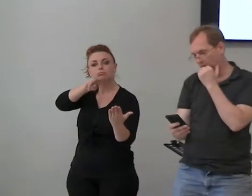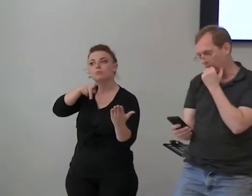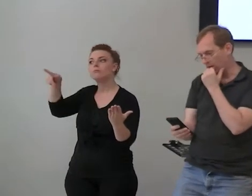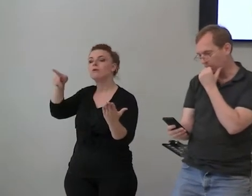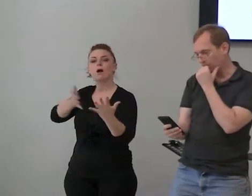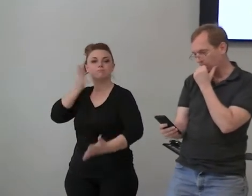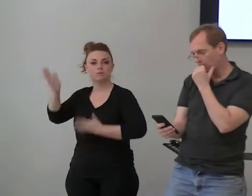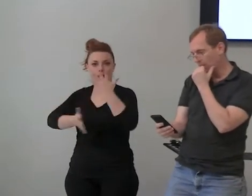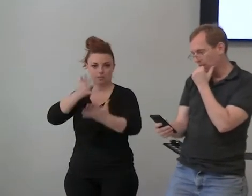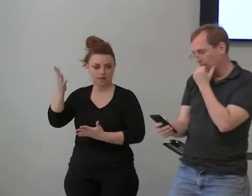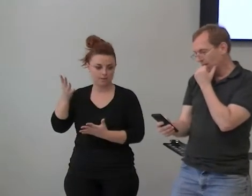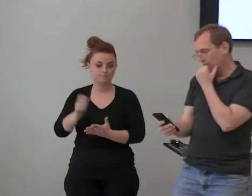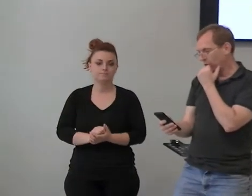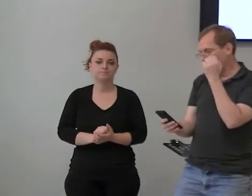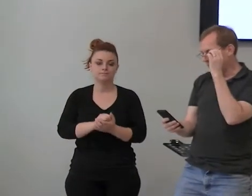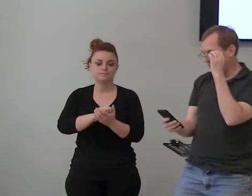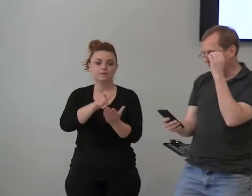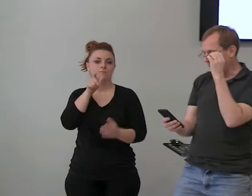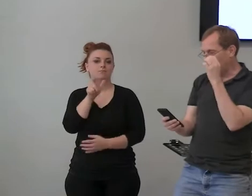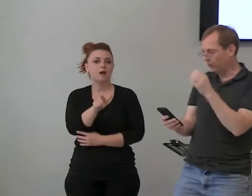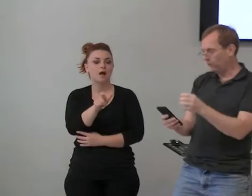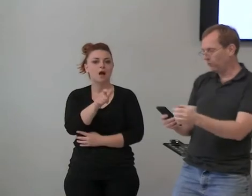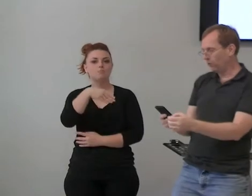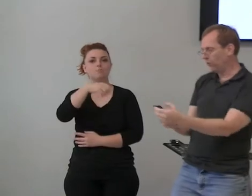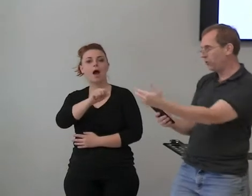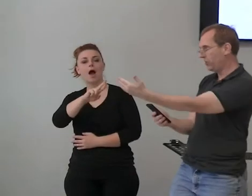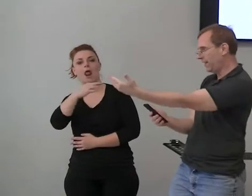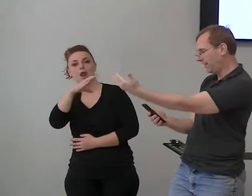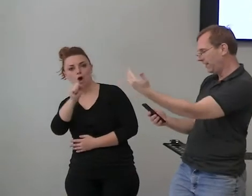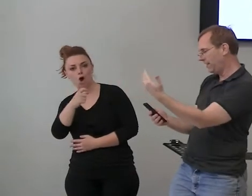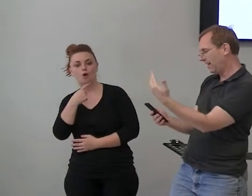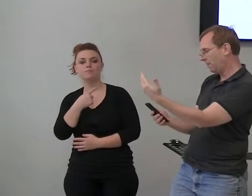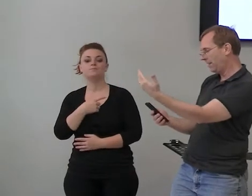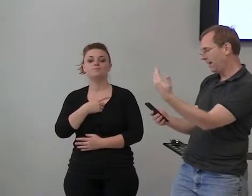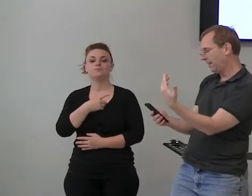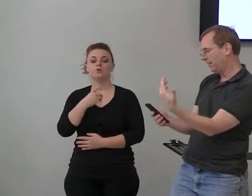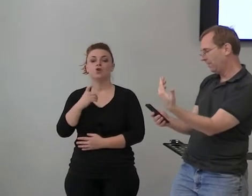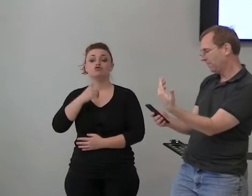un brano di Marco. Il giorno seguente, quando furono usciti da